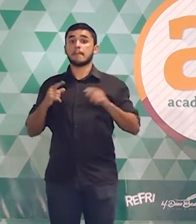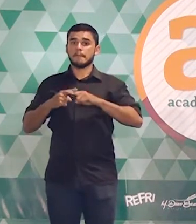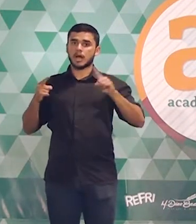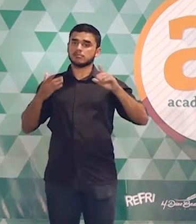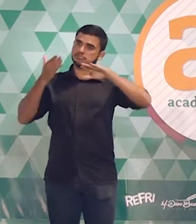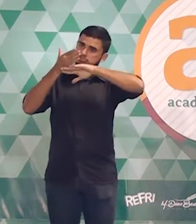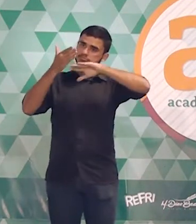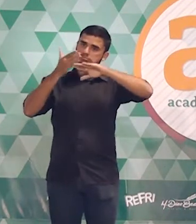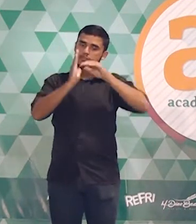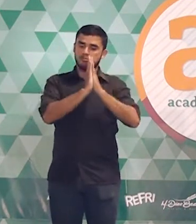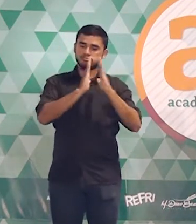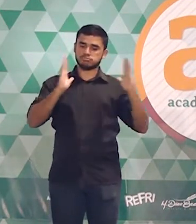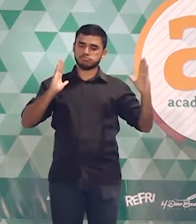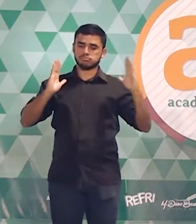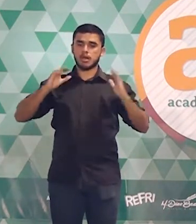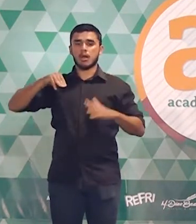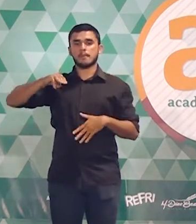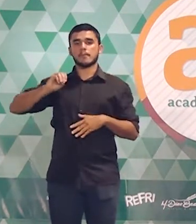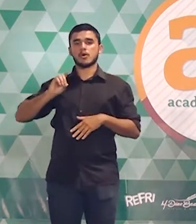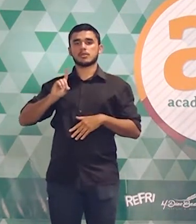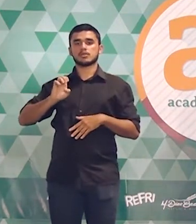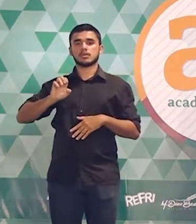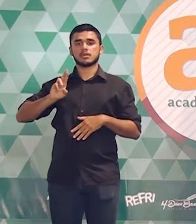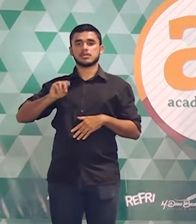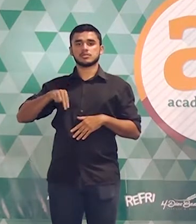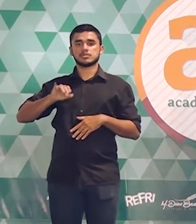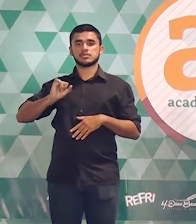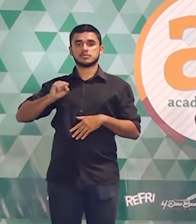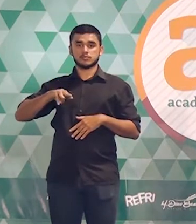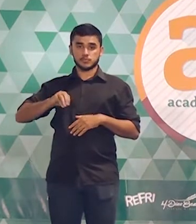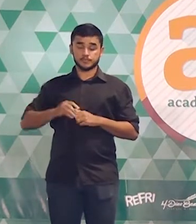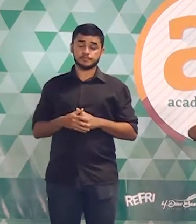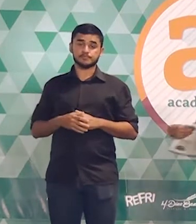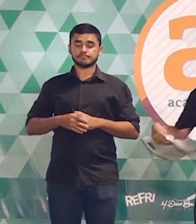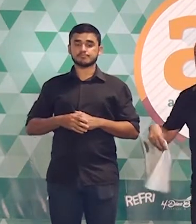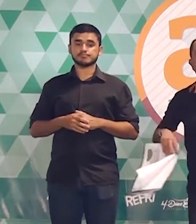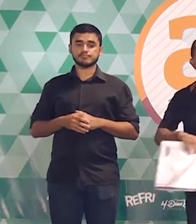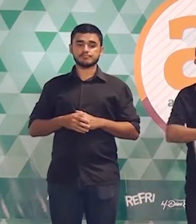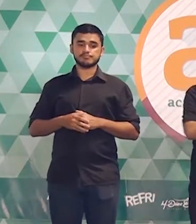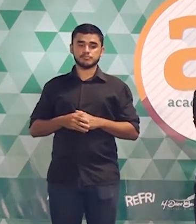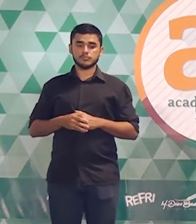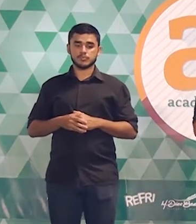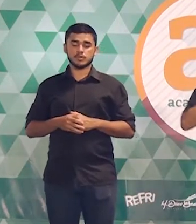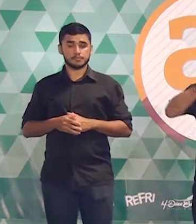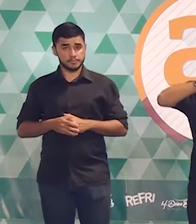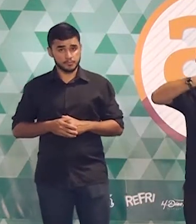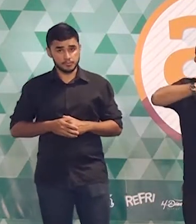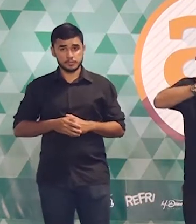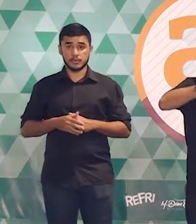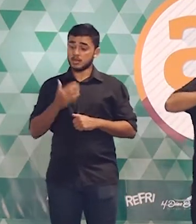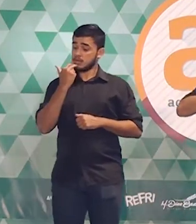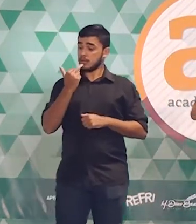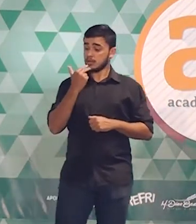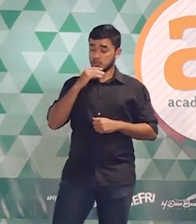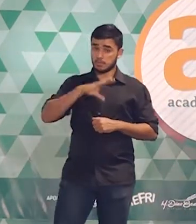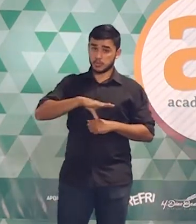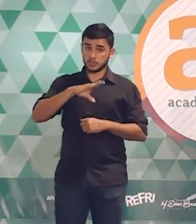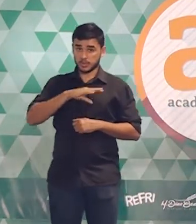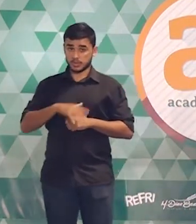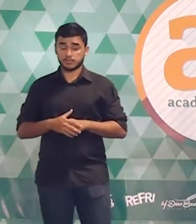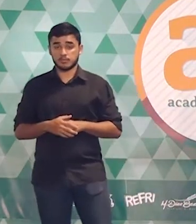movimento modernista. Tudo bem isso? Tudo bem. Segundo ponto, agora sobre a nossa língua